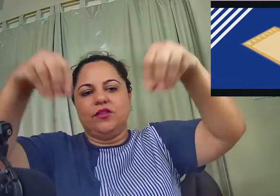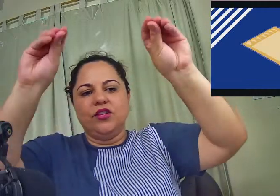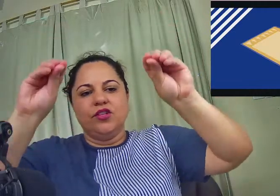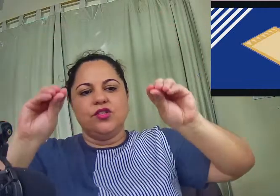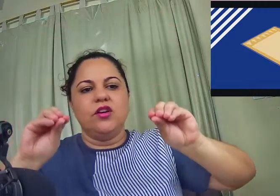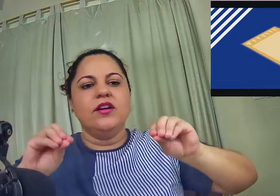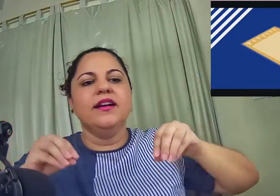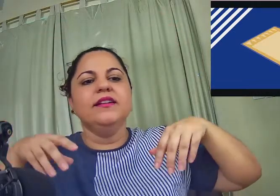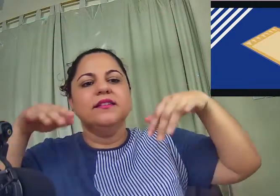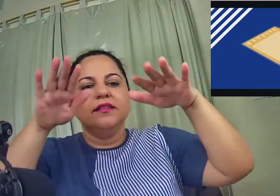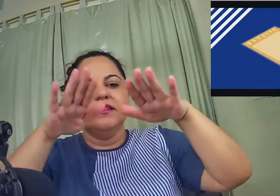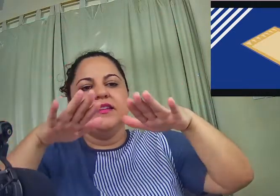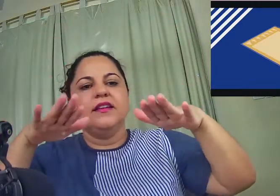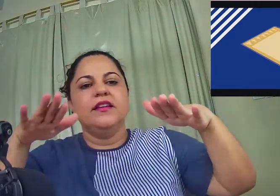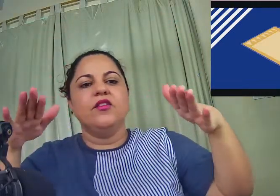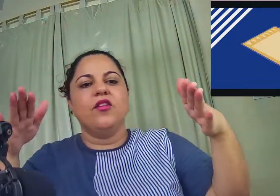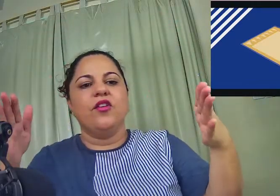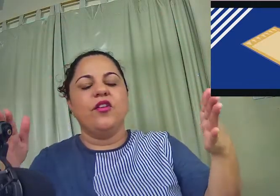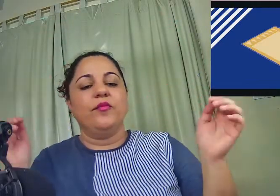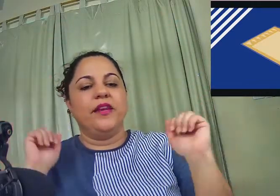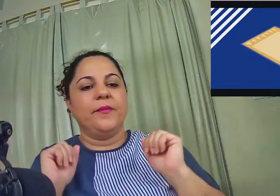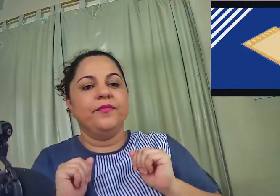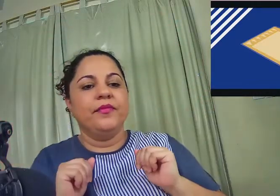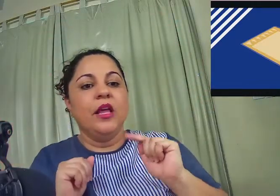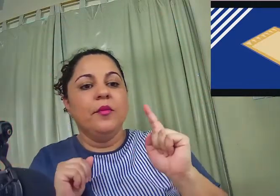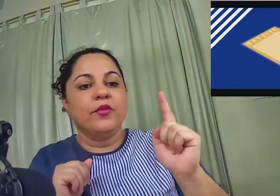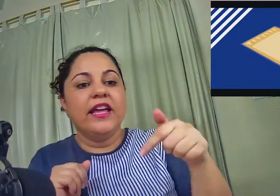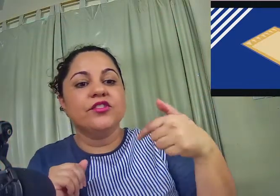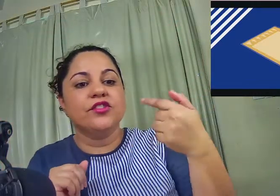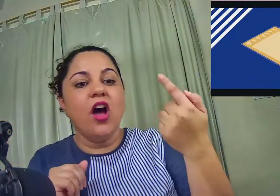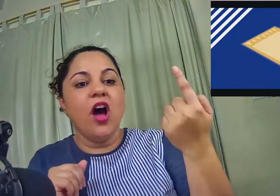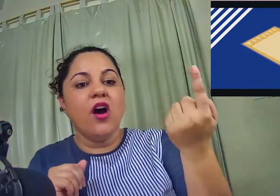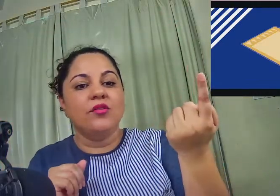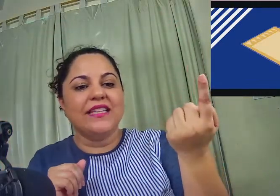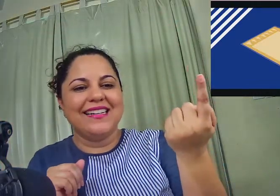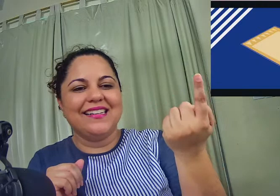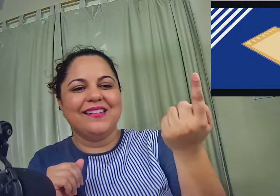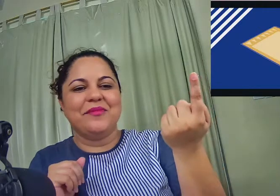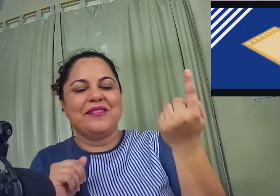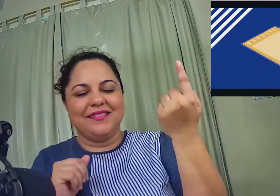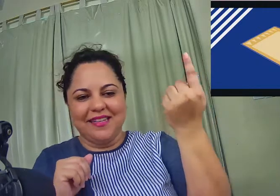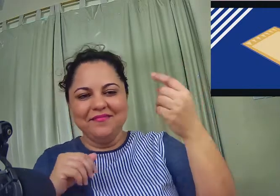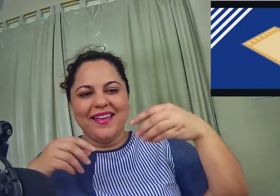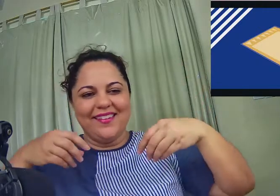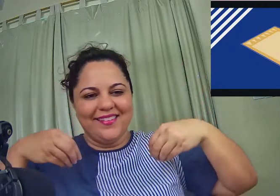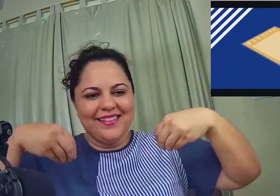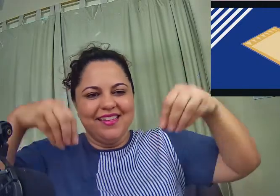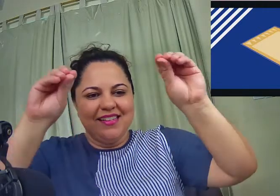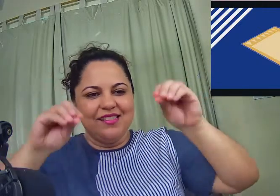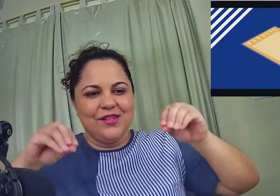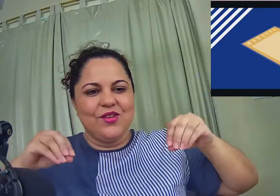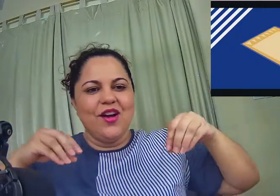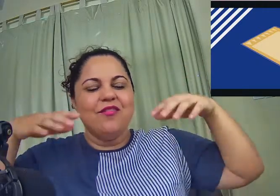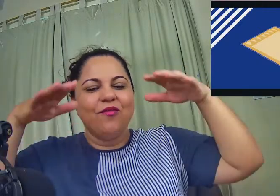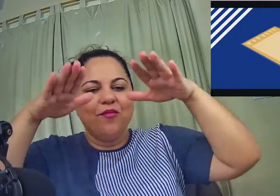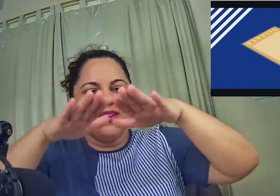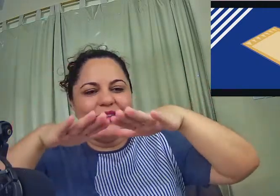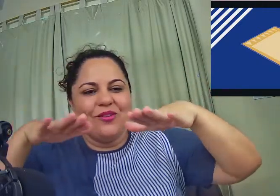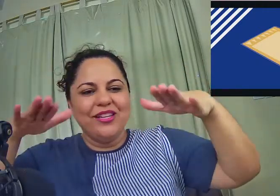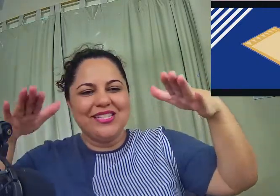ó. Joga e cobre. Pro lençol da cama também, ó. Você joga o cobertor e